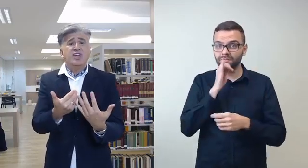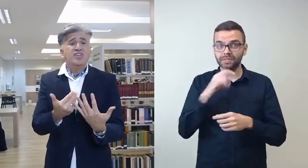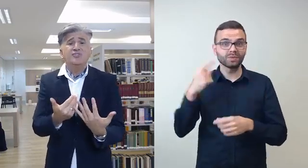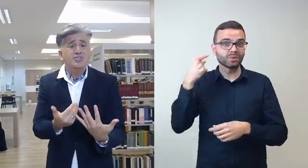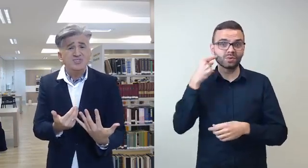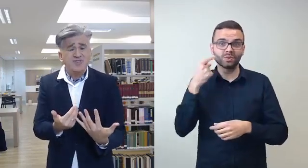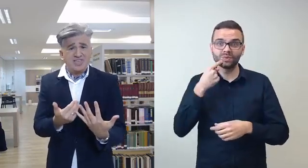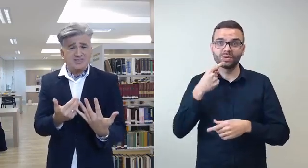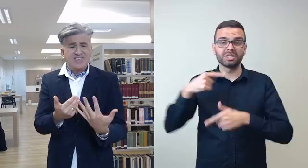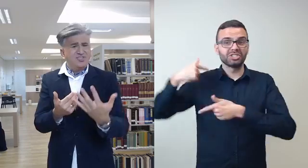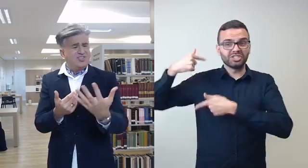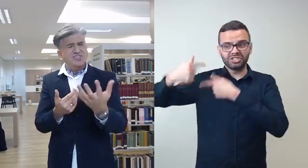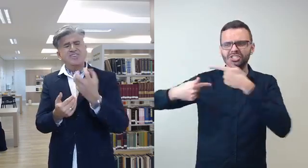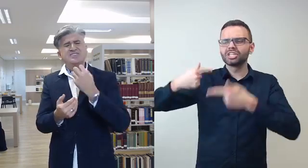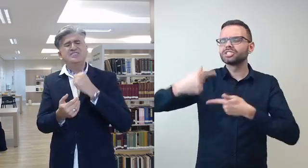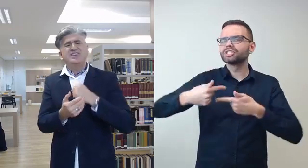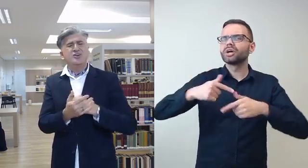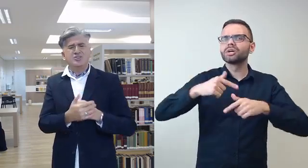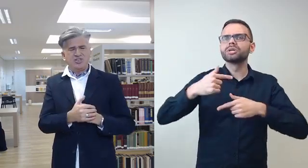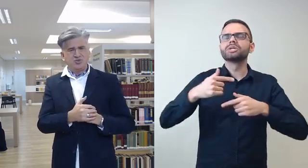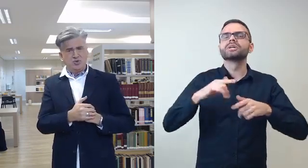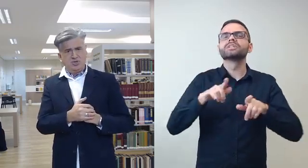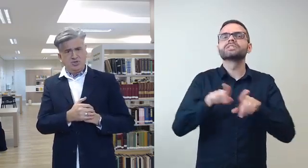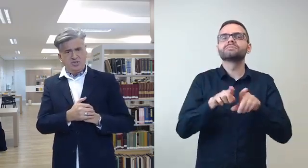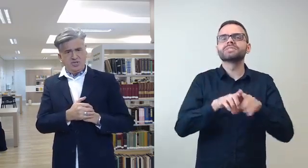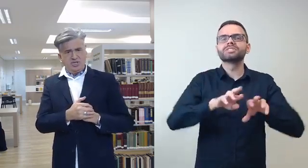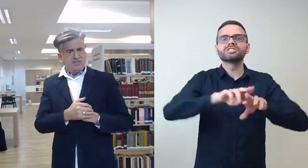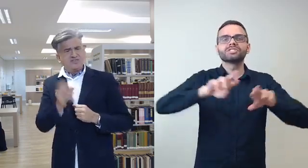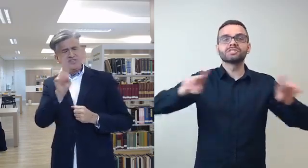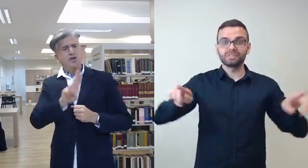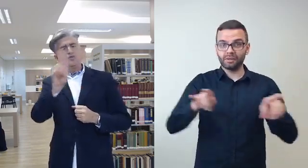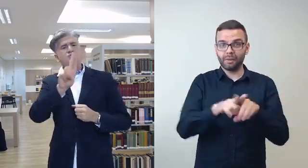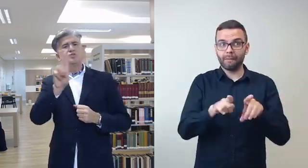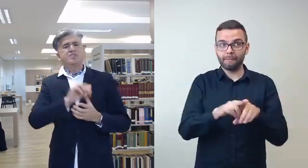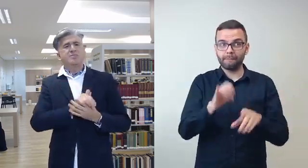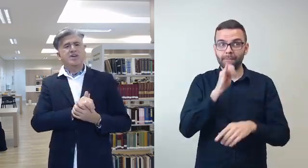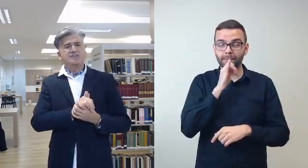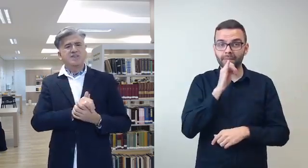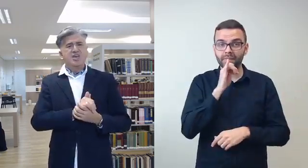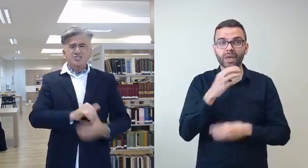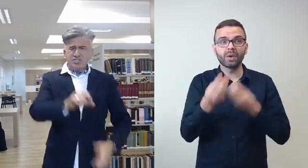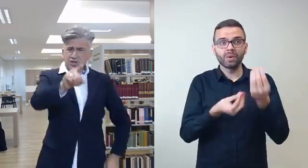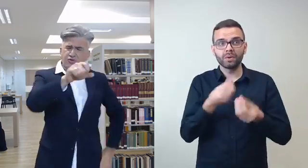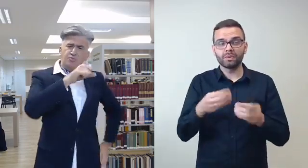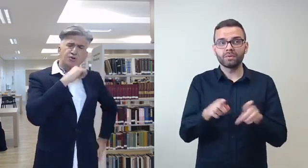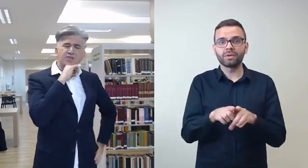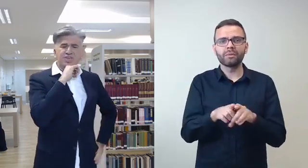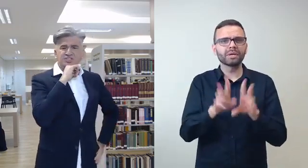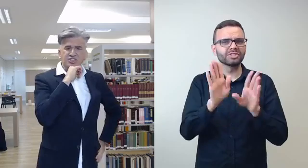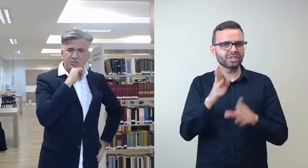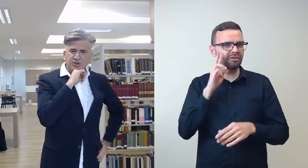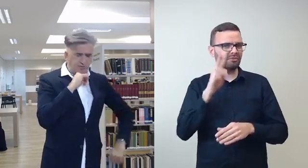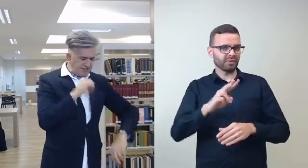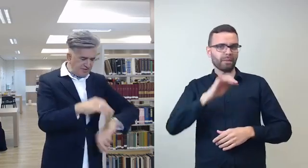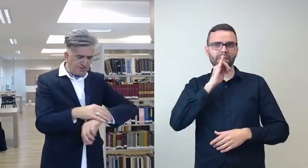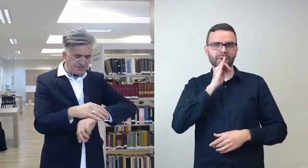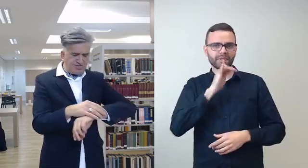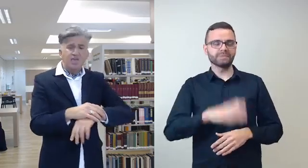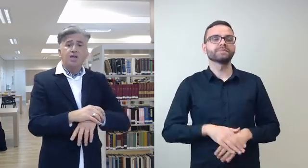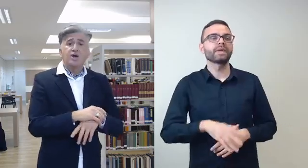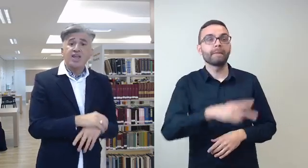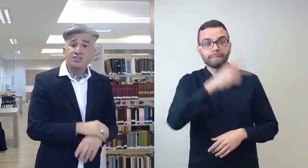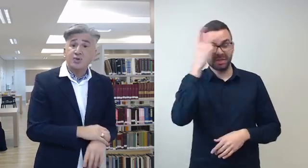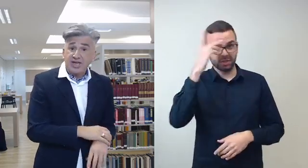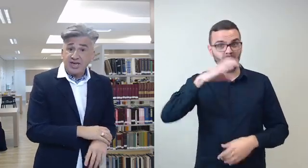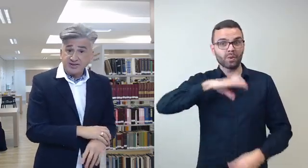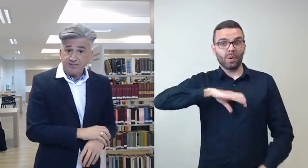de gerações diferentes. Quem disse que esse sinal já passou? Esse sinal não se usa mais. Vocês não ouviram em português gente que pergunta assim para você,